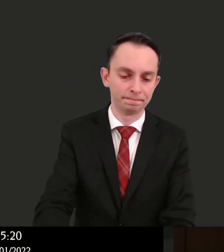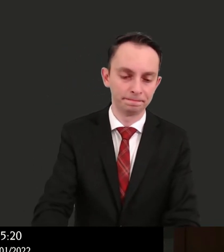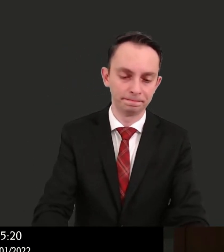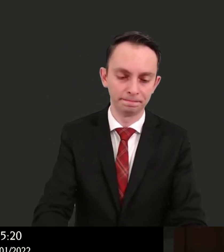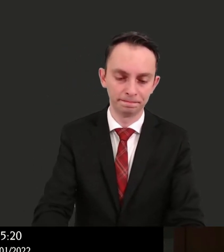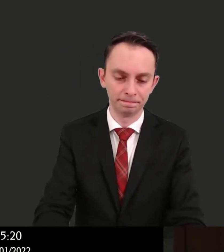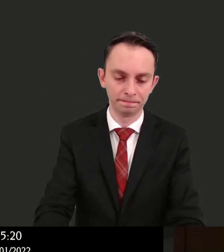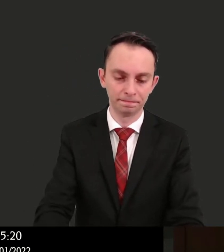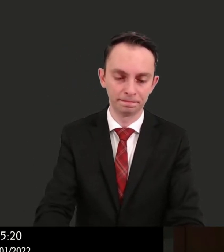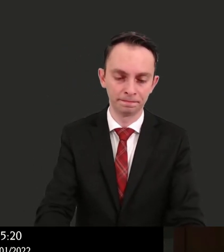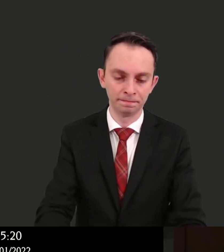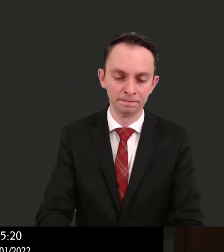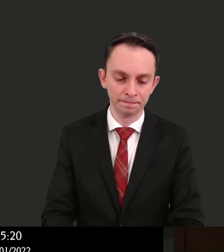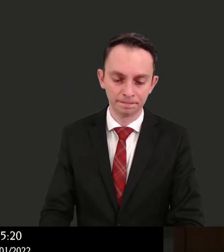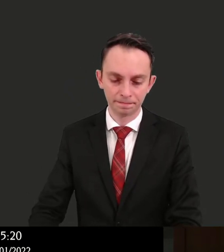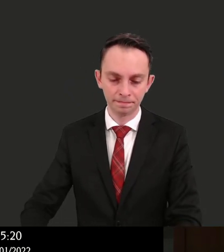168.